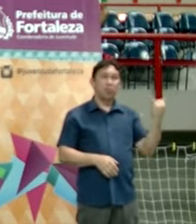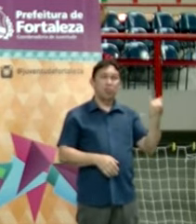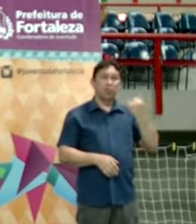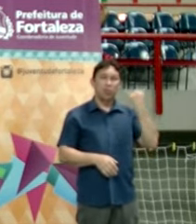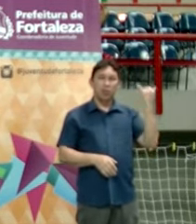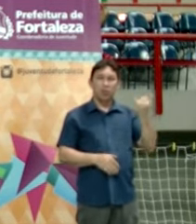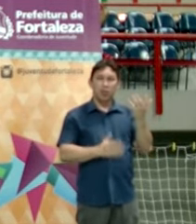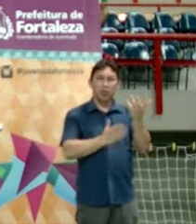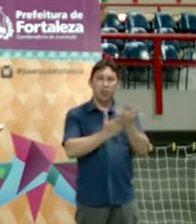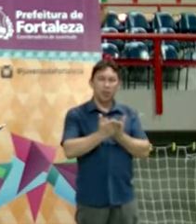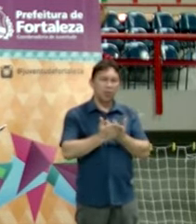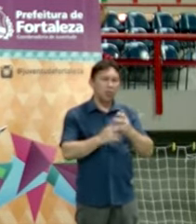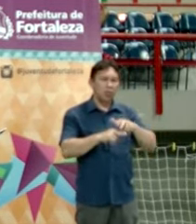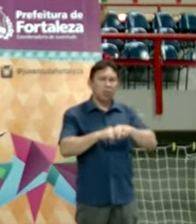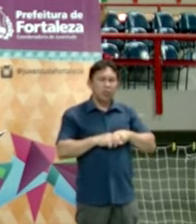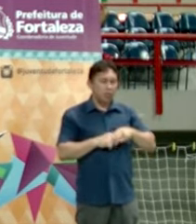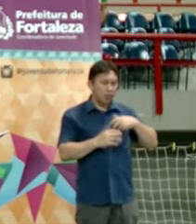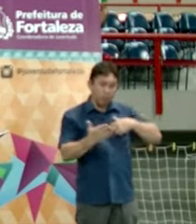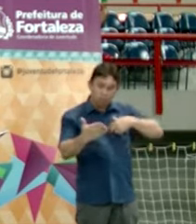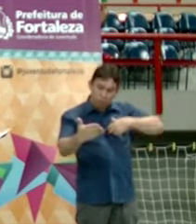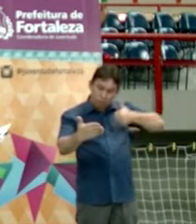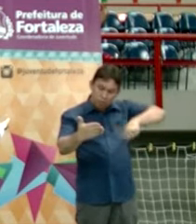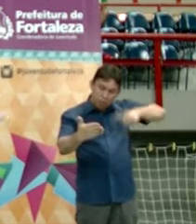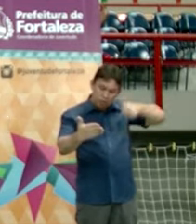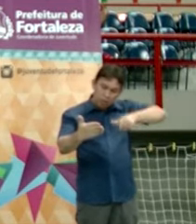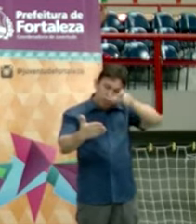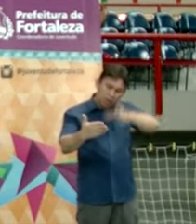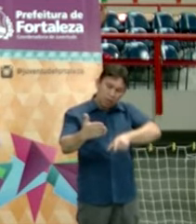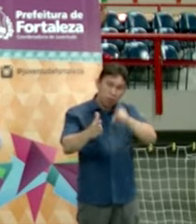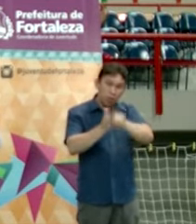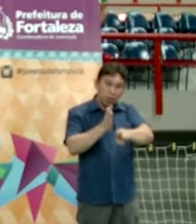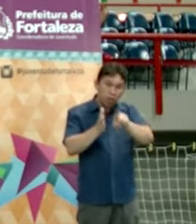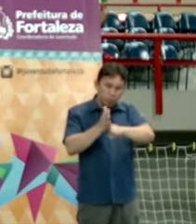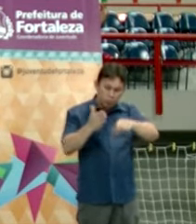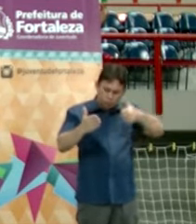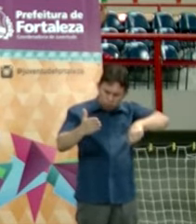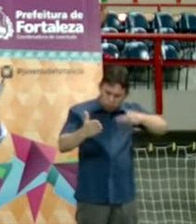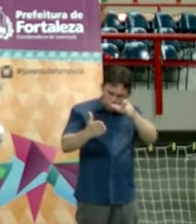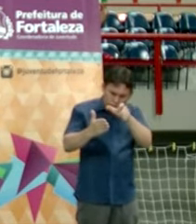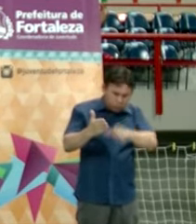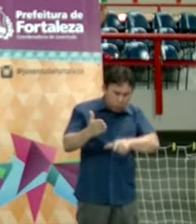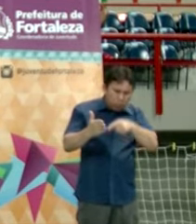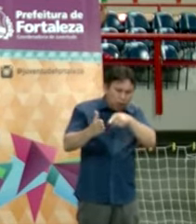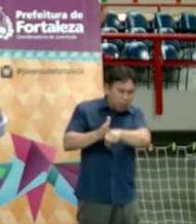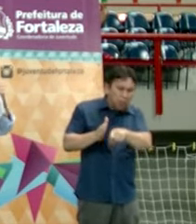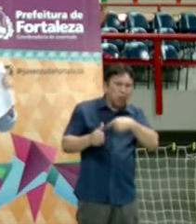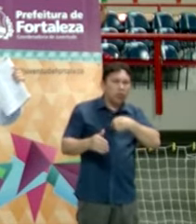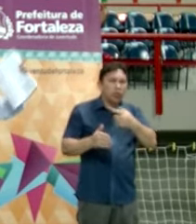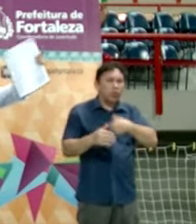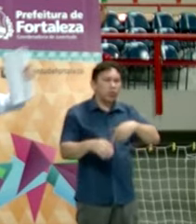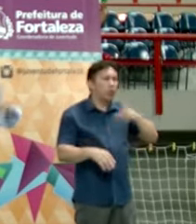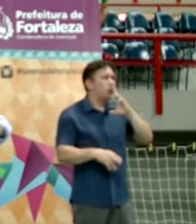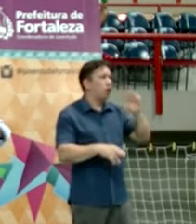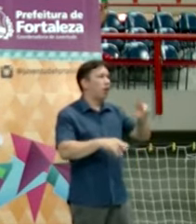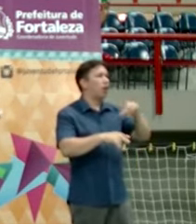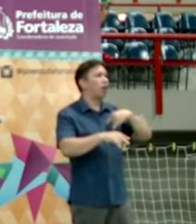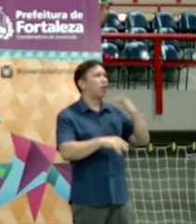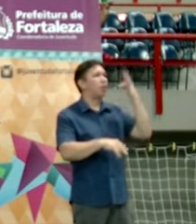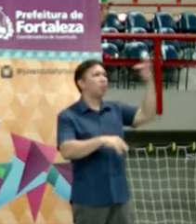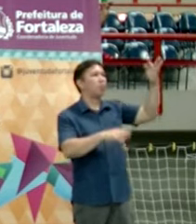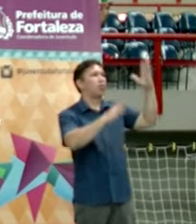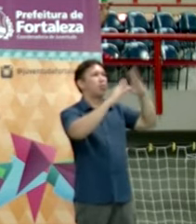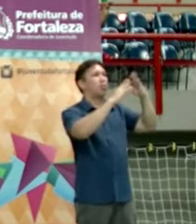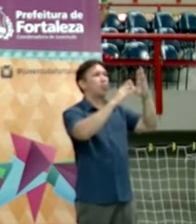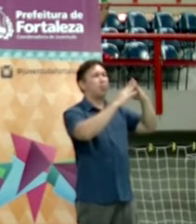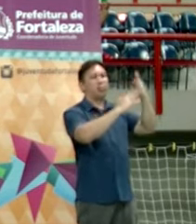dar o gabarito é fazer a análise da questão em si. Porque é em cima dessa análise que você, obviamente, vai partir para resolver as questões que ficarem